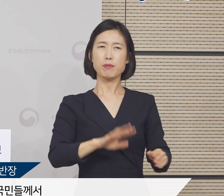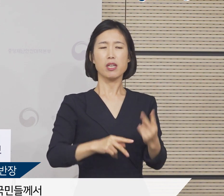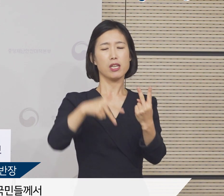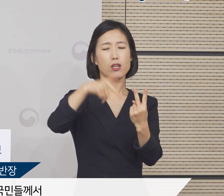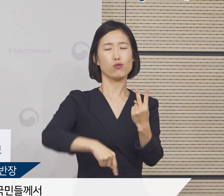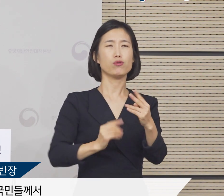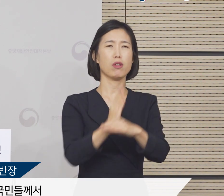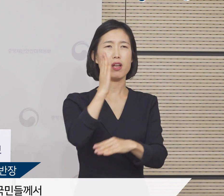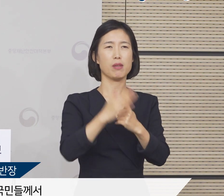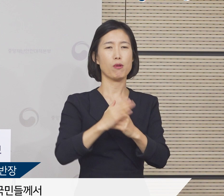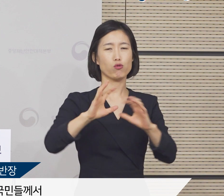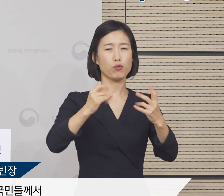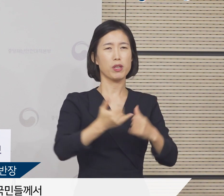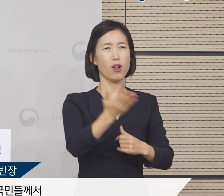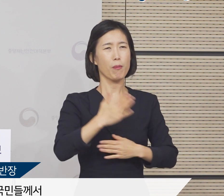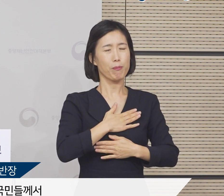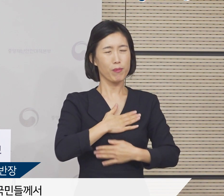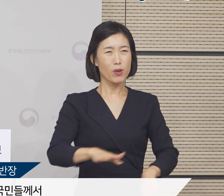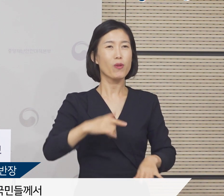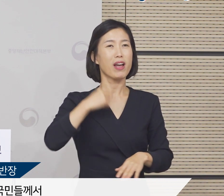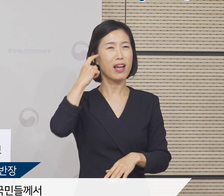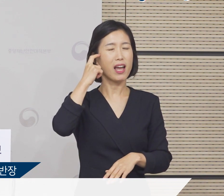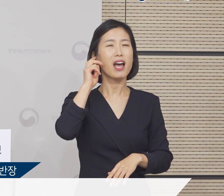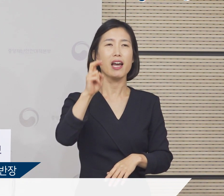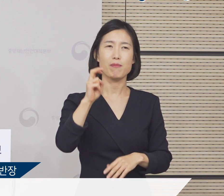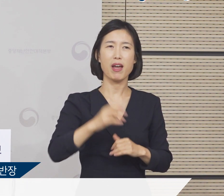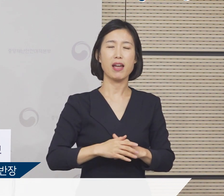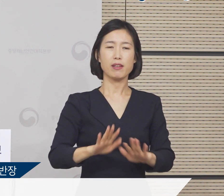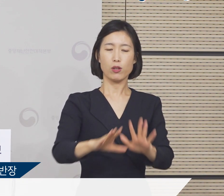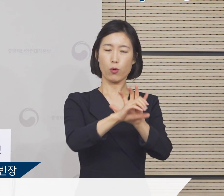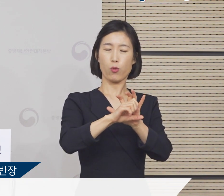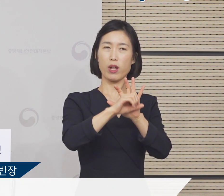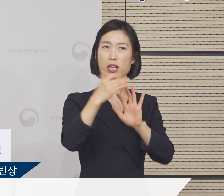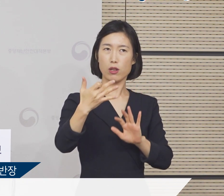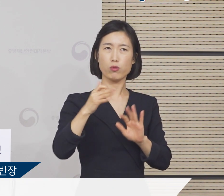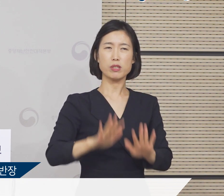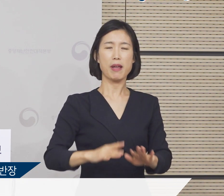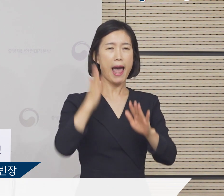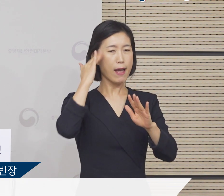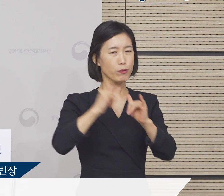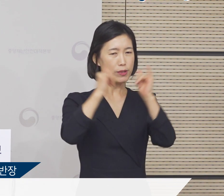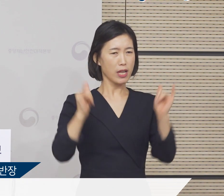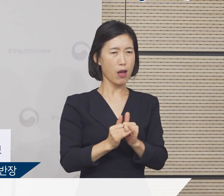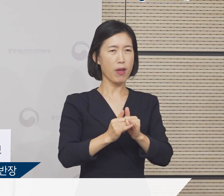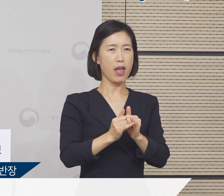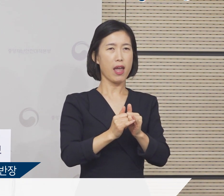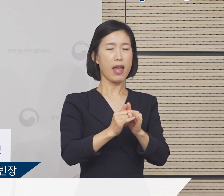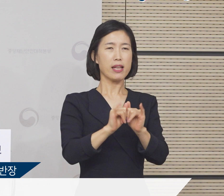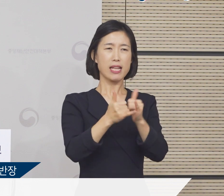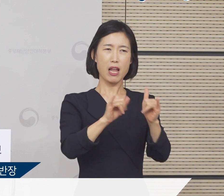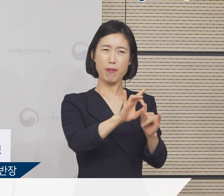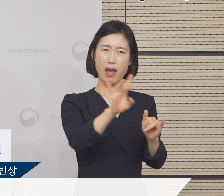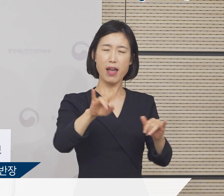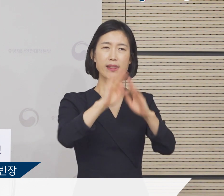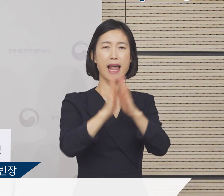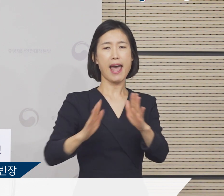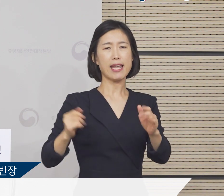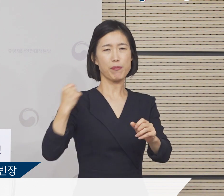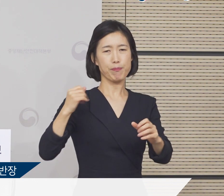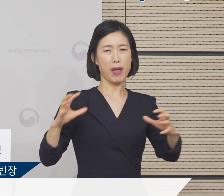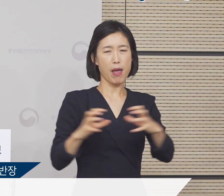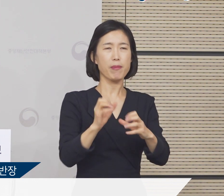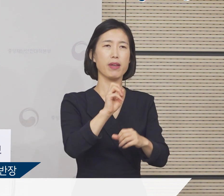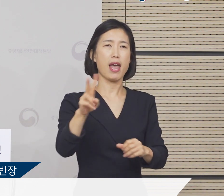국민들께서 피로감을 느끼고 계실 거라 생각합니다. 코로나19는 우리 사회의 모든 구성원들이 힘을 합쳐야 이길